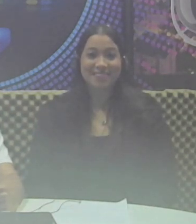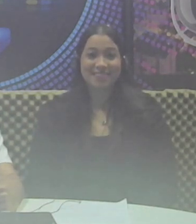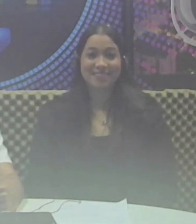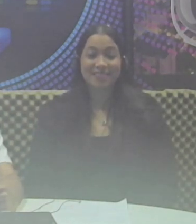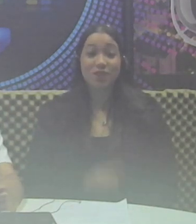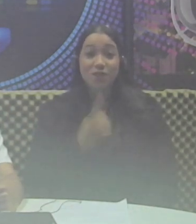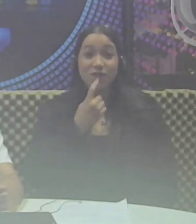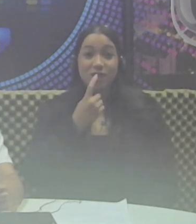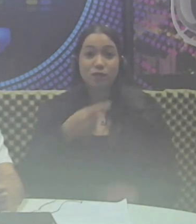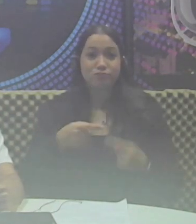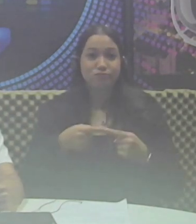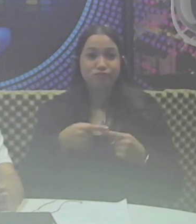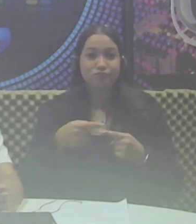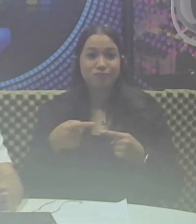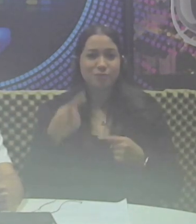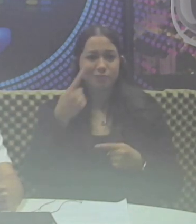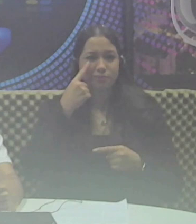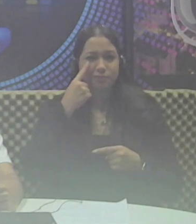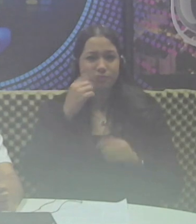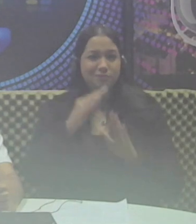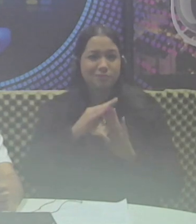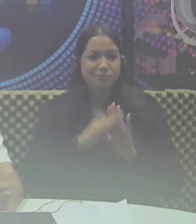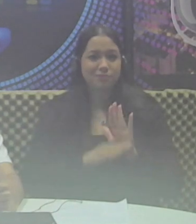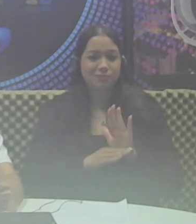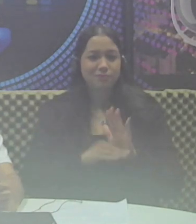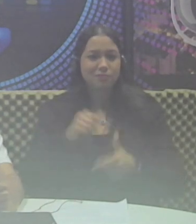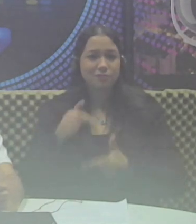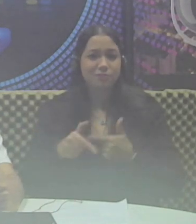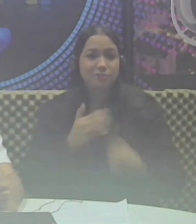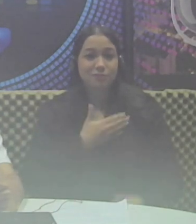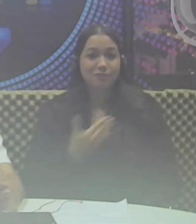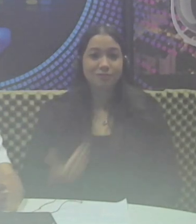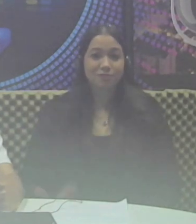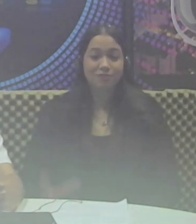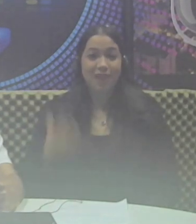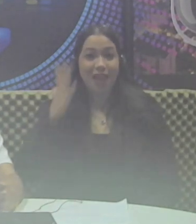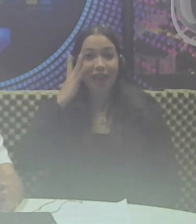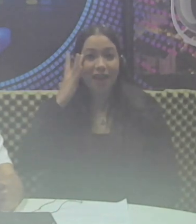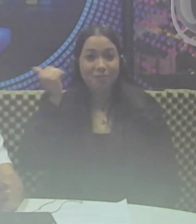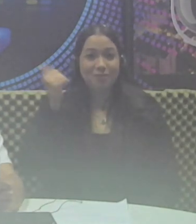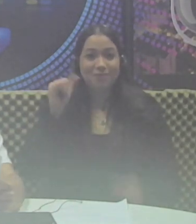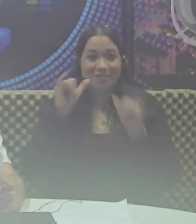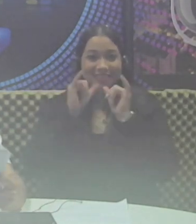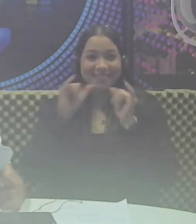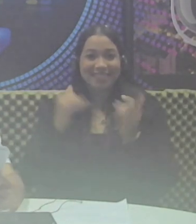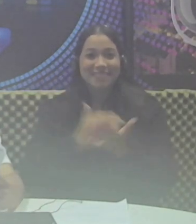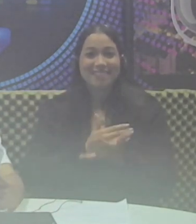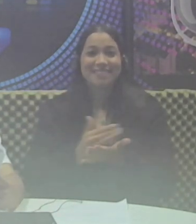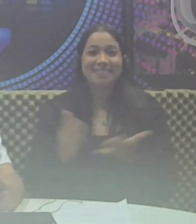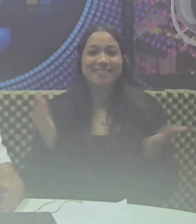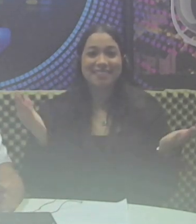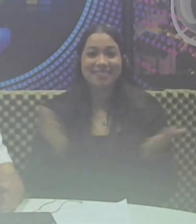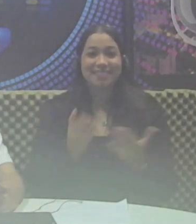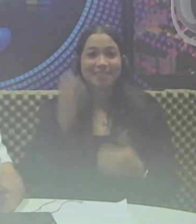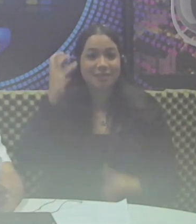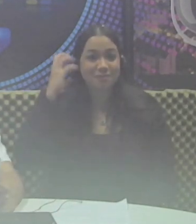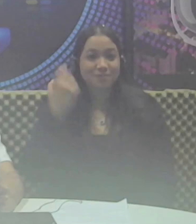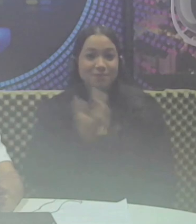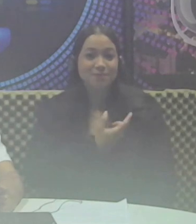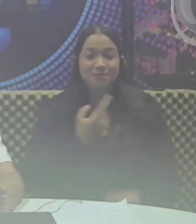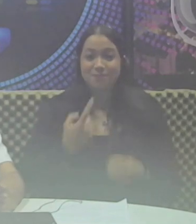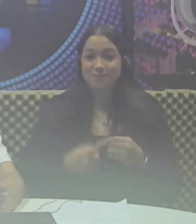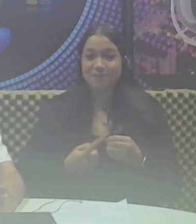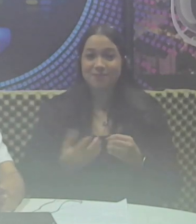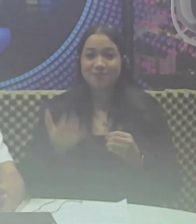Feriado prolongado. Confira como ficam os serviços públicos a partir de amanhã. Essas e outras notícias a partir de agora na Rádio